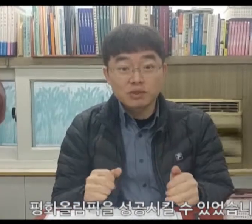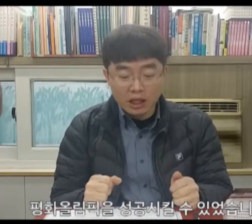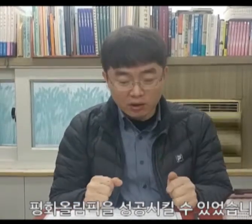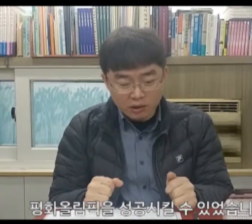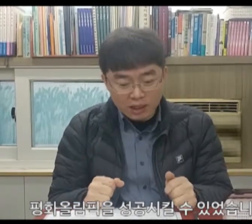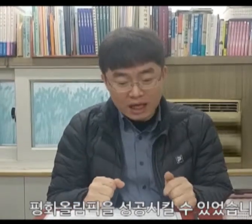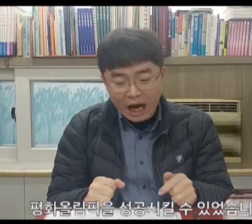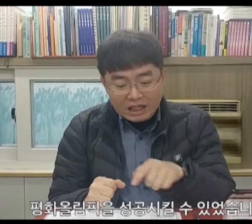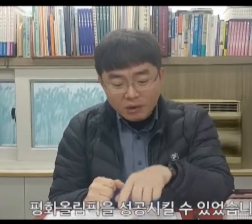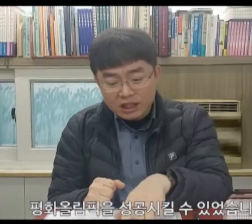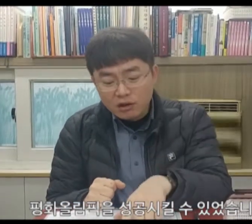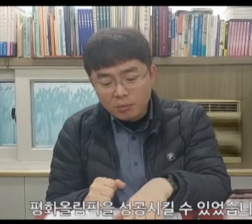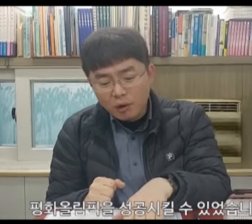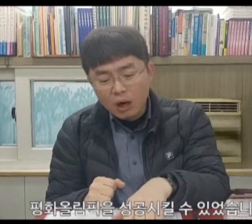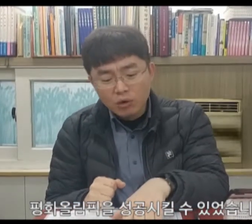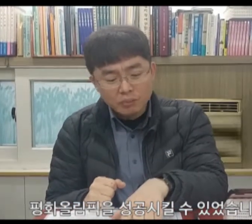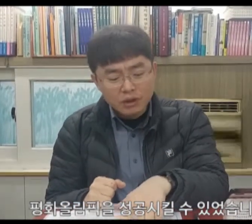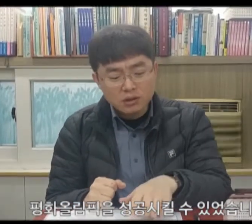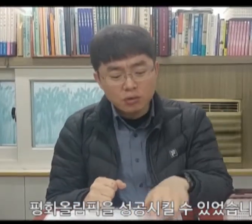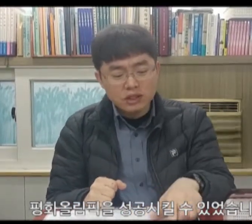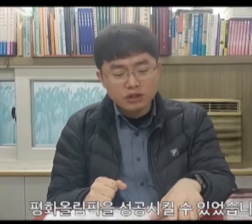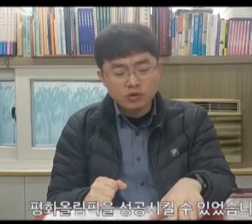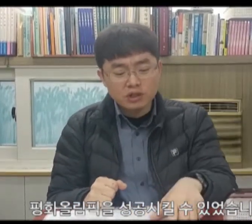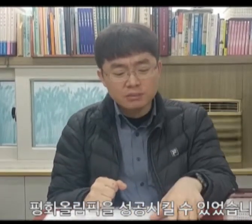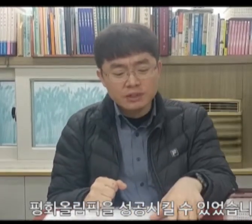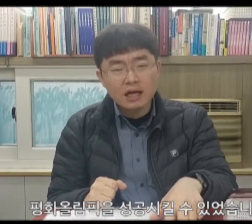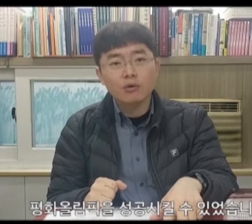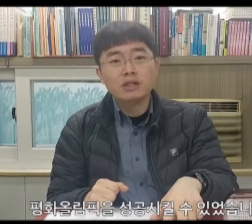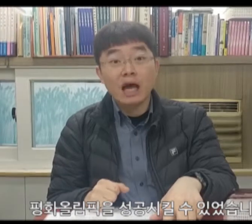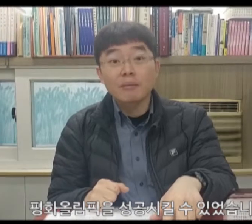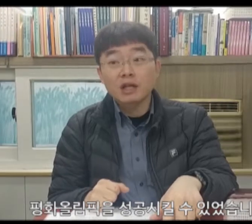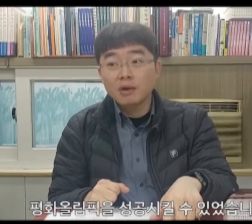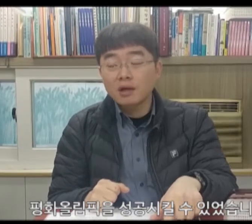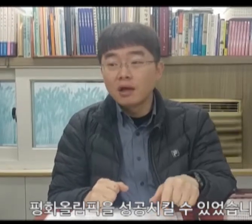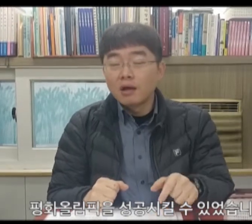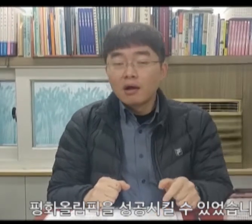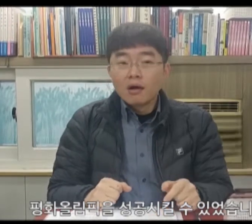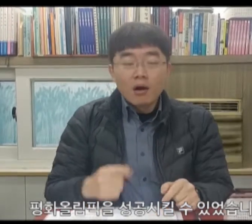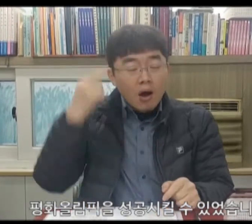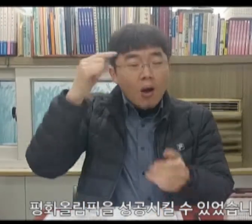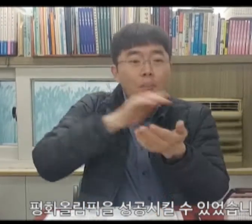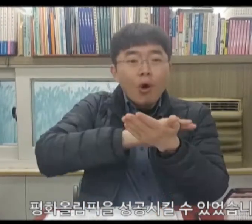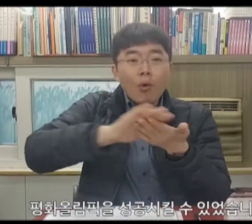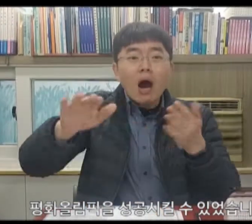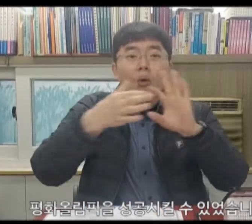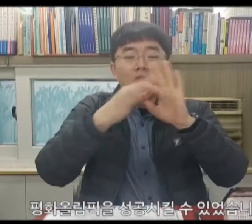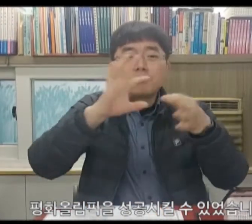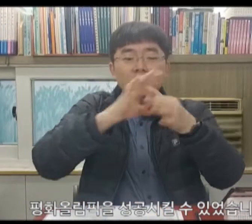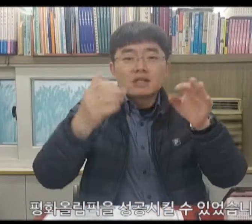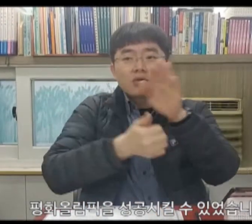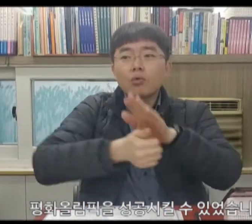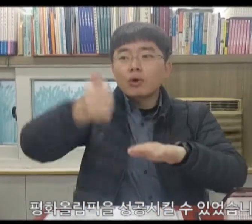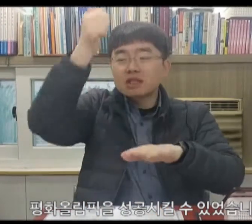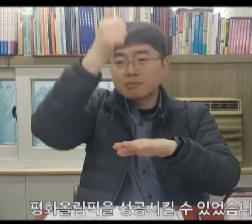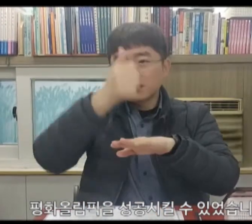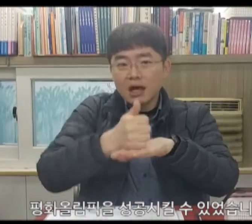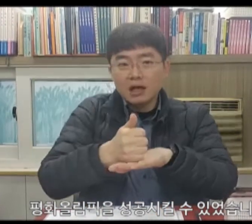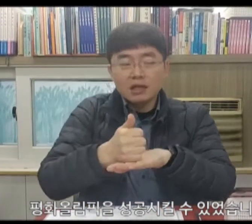돼요. 아니면 이거를 평화 올림픽을 성공시킬 수 있었습니다 라고 다 해버리면 평화 올림픽을 성공했습니다 라는